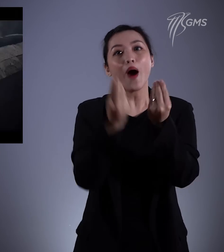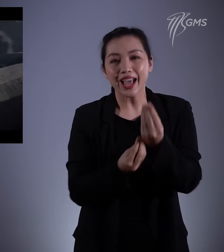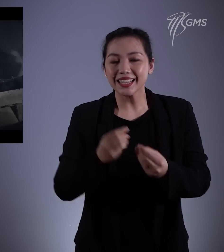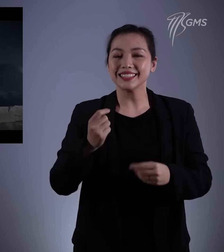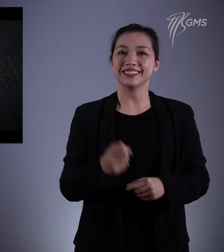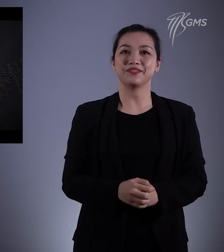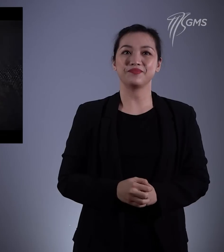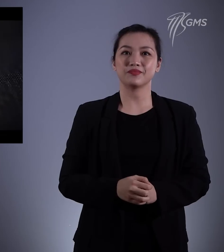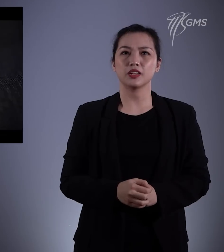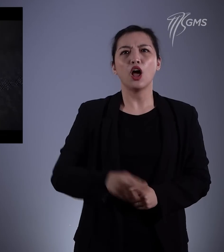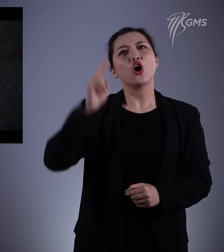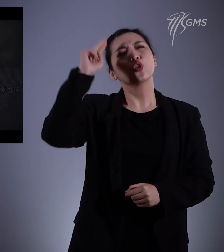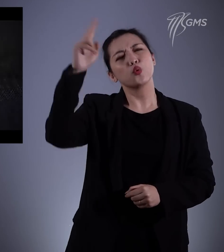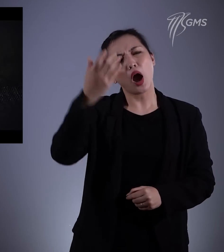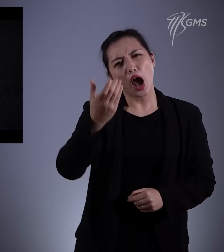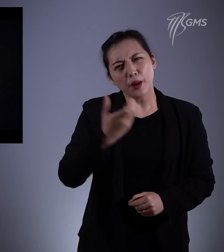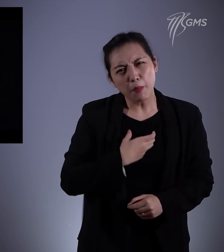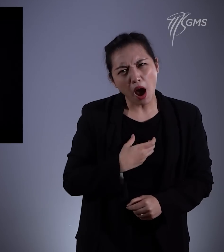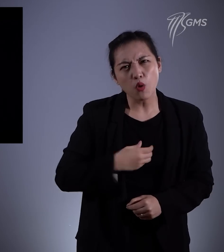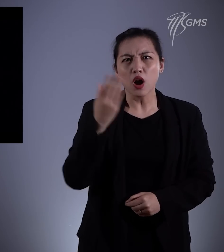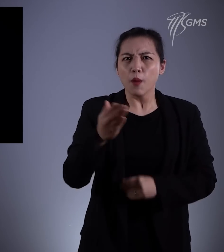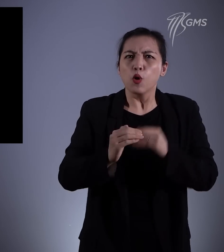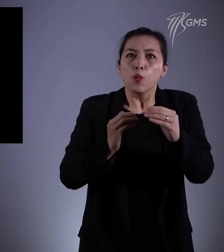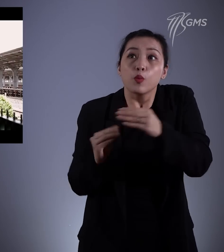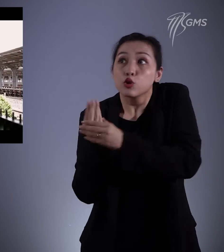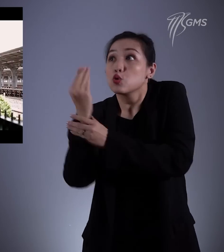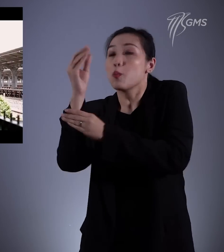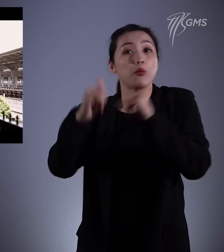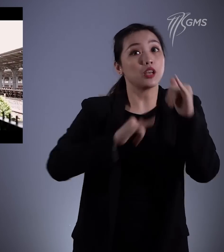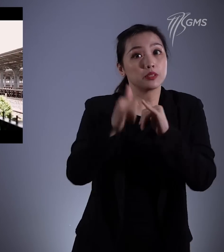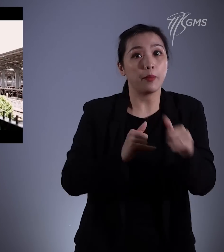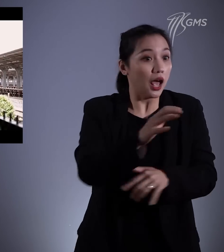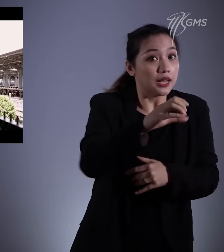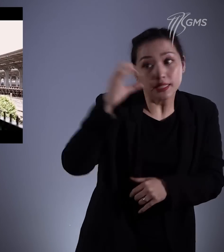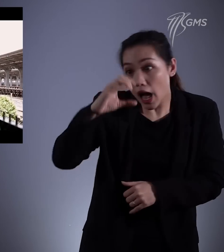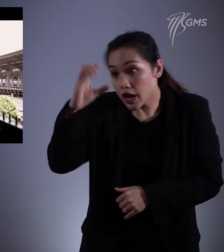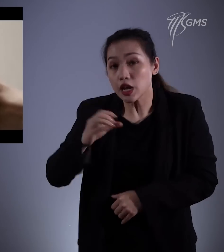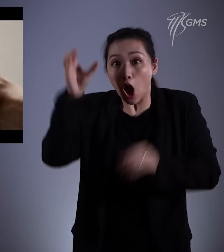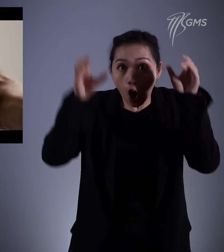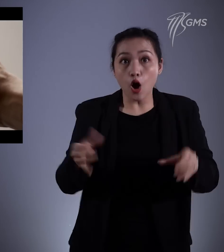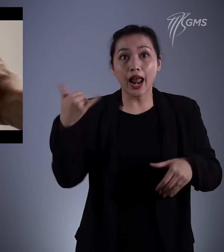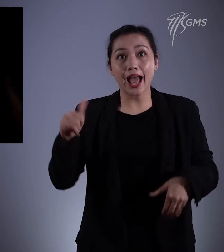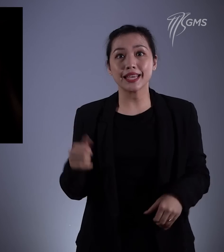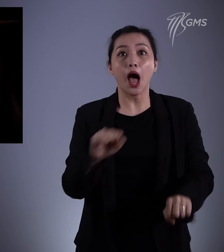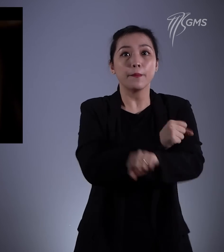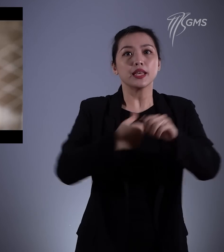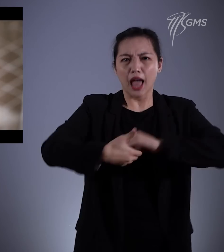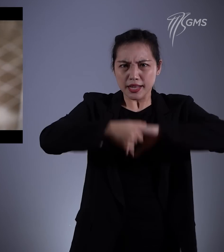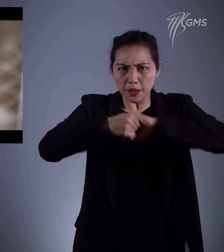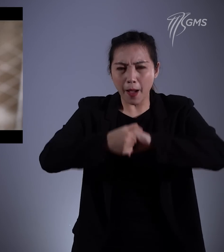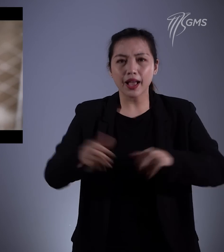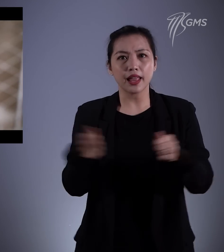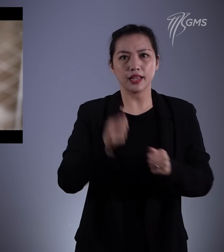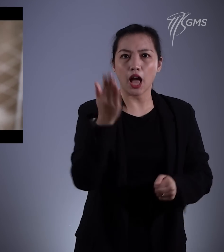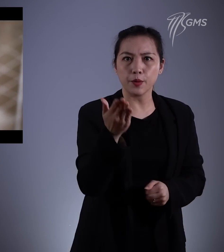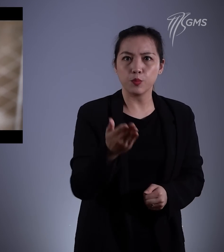bertumbuh bersama-sama. Carilah orang yang available untuk sepakat dalam perkara benar dengan diri Anda.